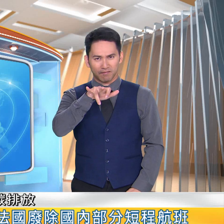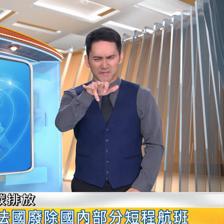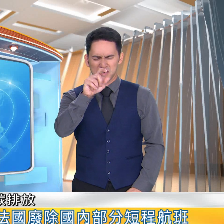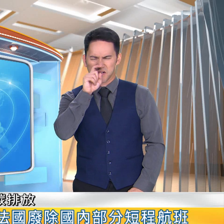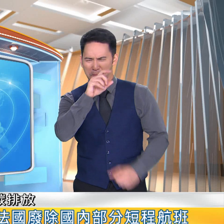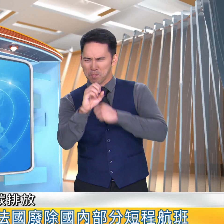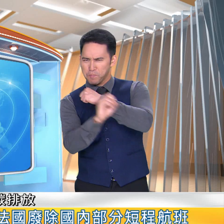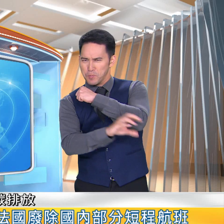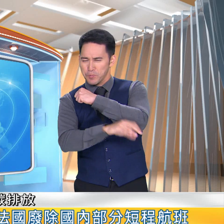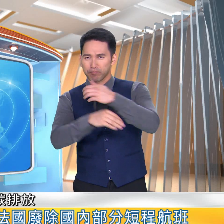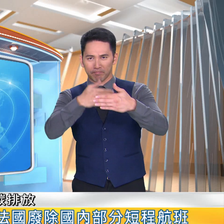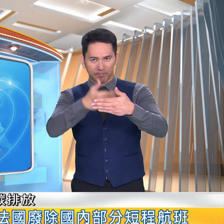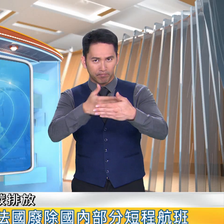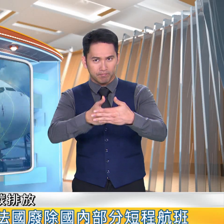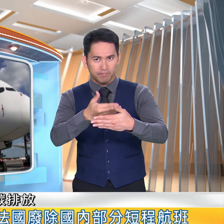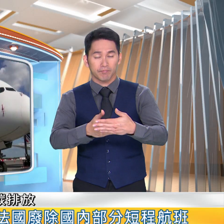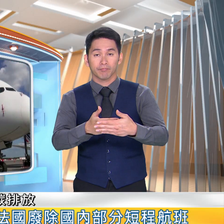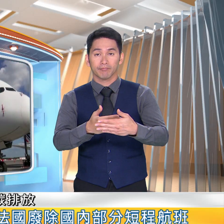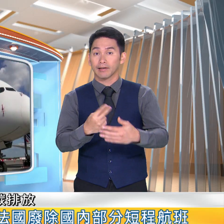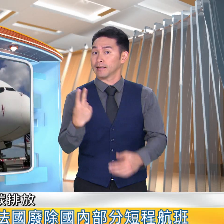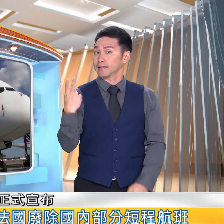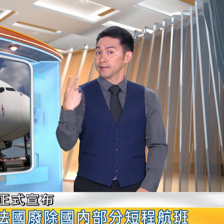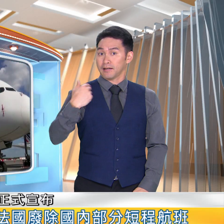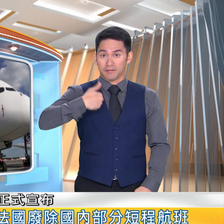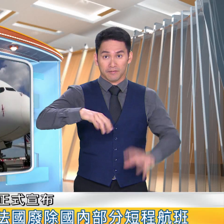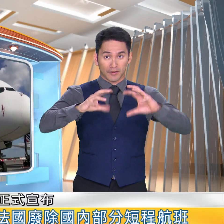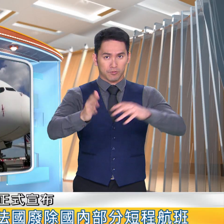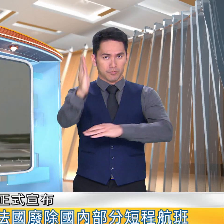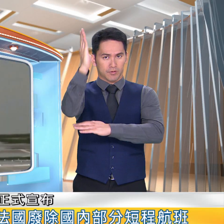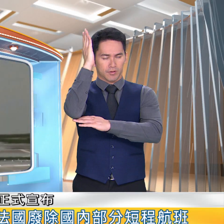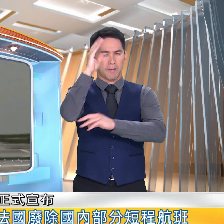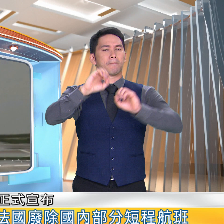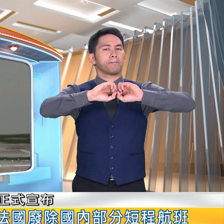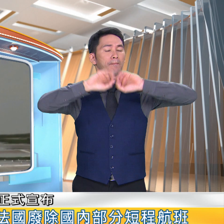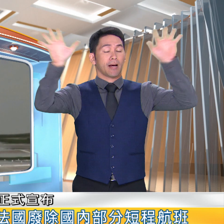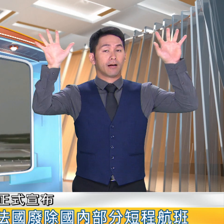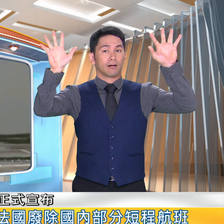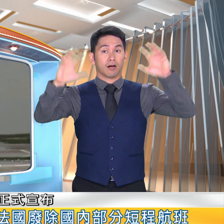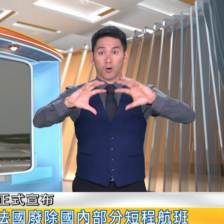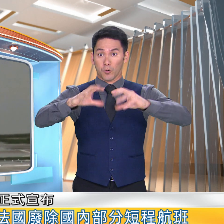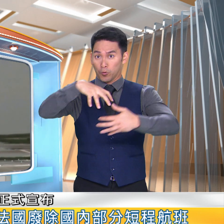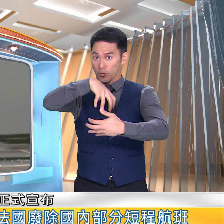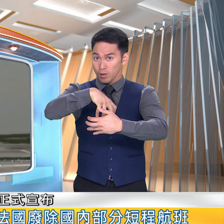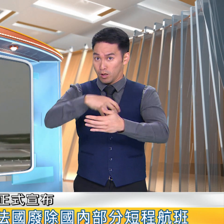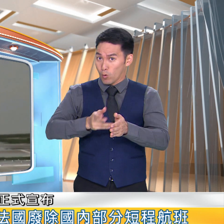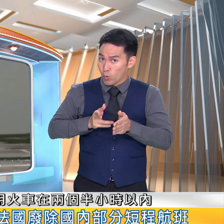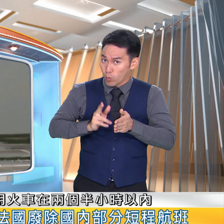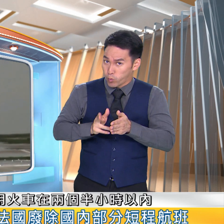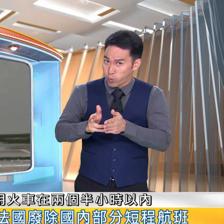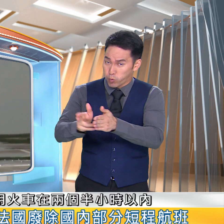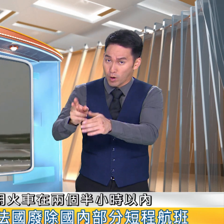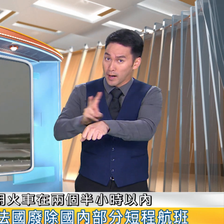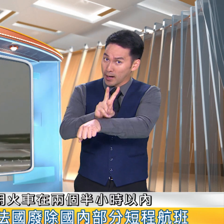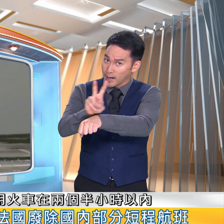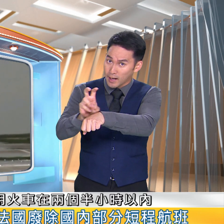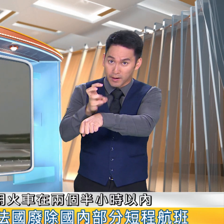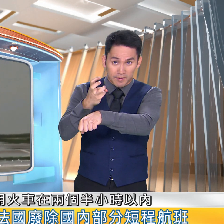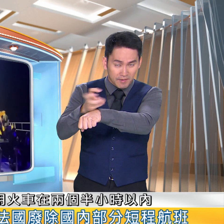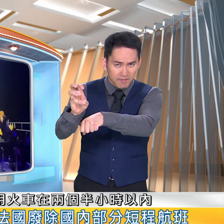为了减少航空碳排放，法国政府23号正式宣布，国内只要能够运用火